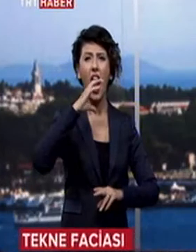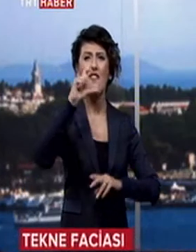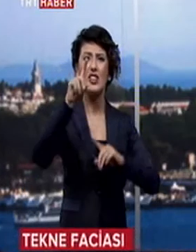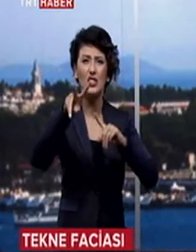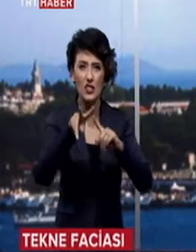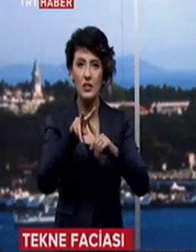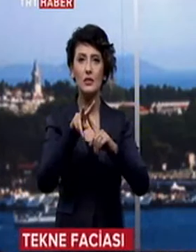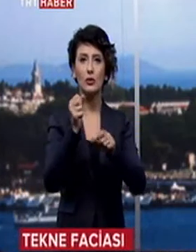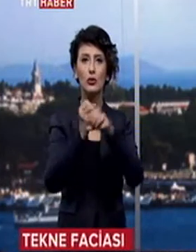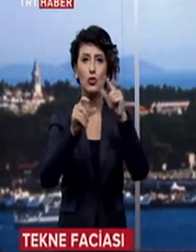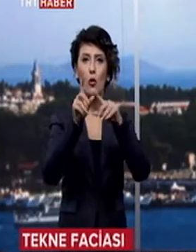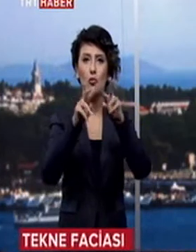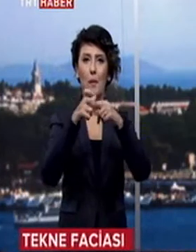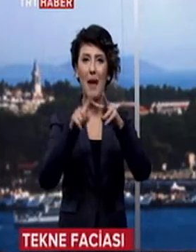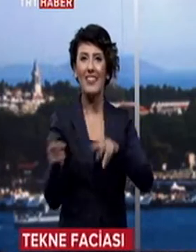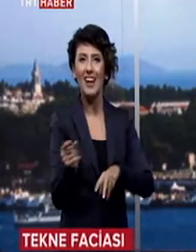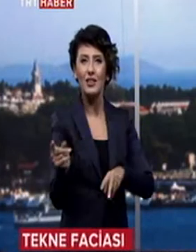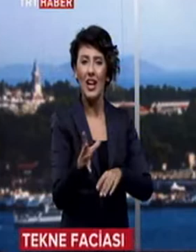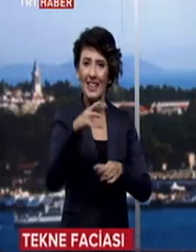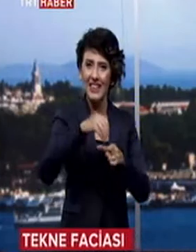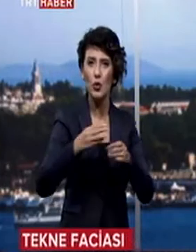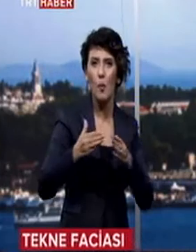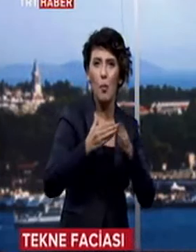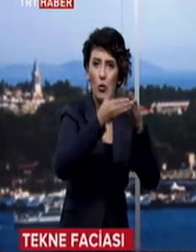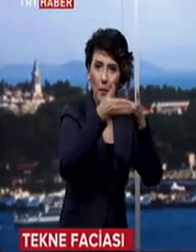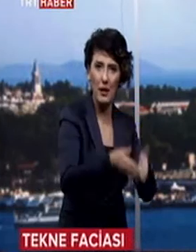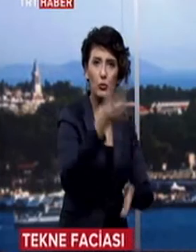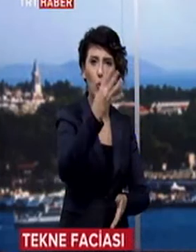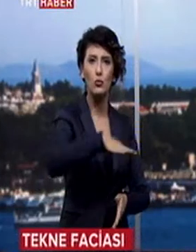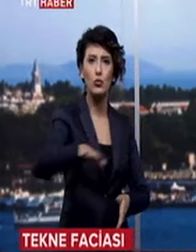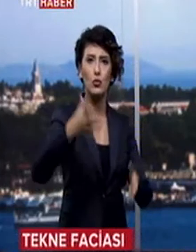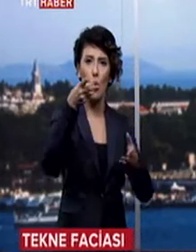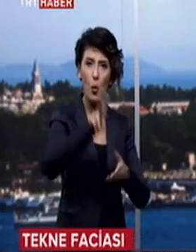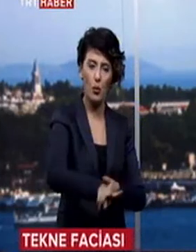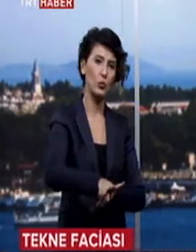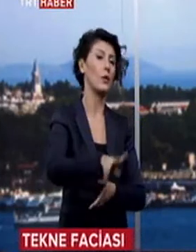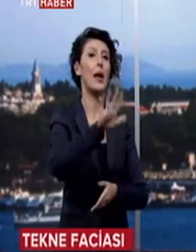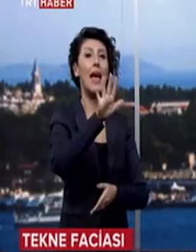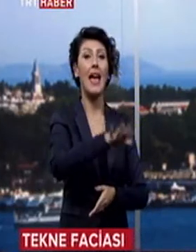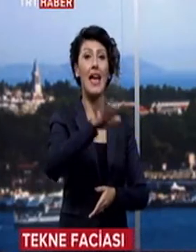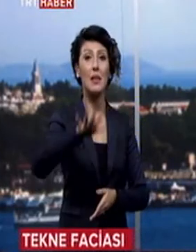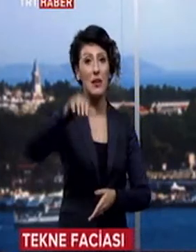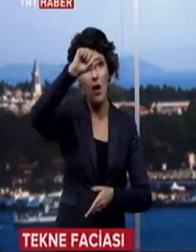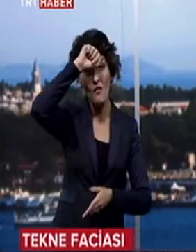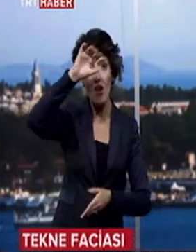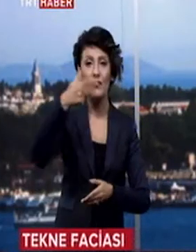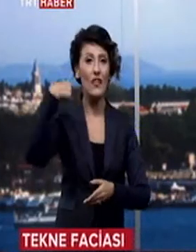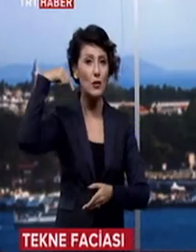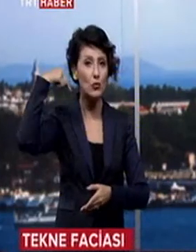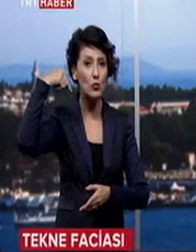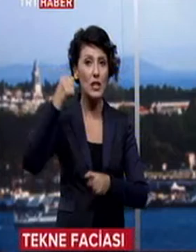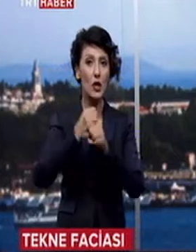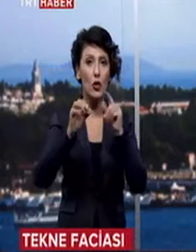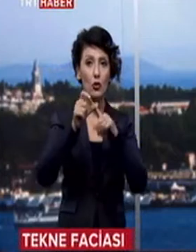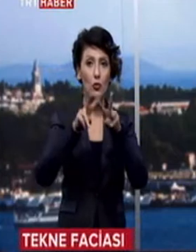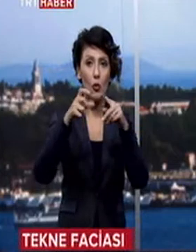Çanakkale Ayvacık'ta göçmenleri taşıyan bot battı, 4 çocuk hayatını kaybetti. 55 Afgan